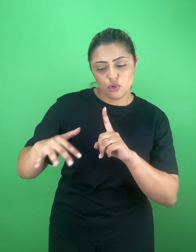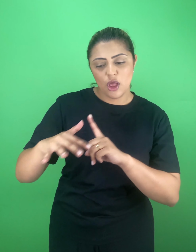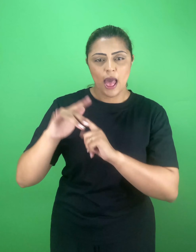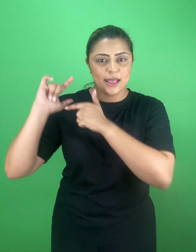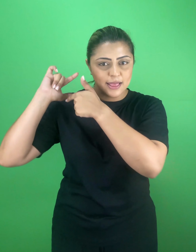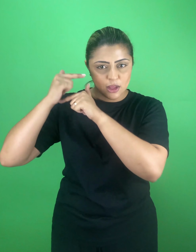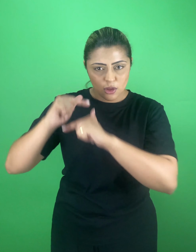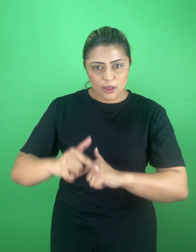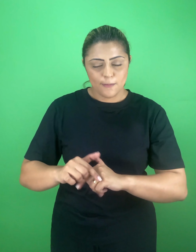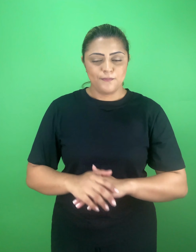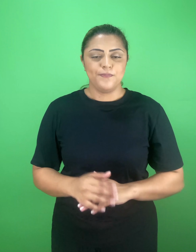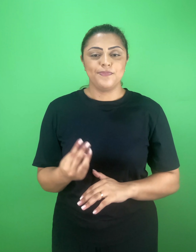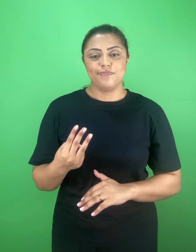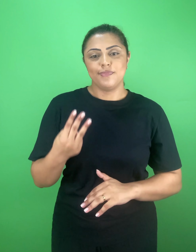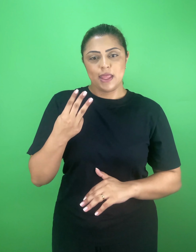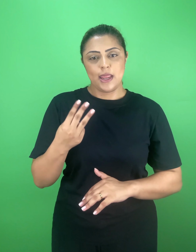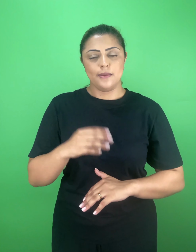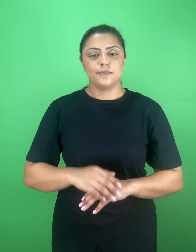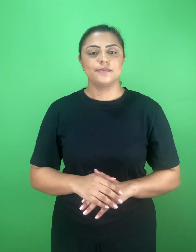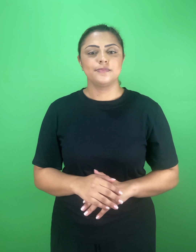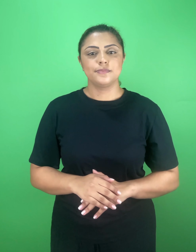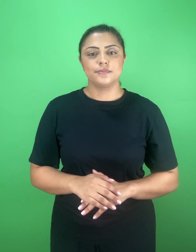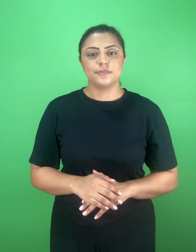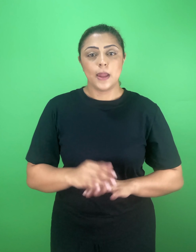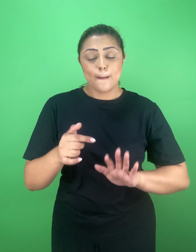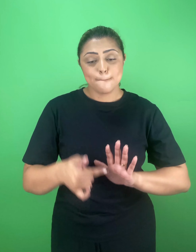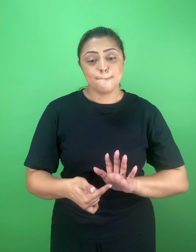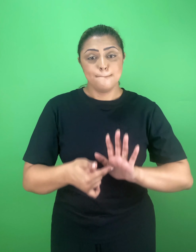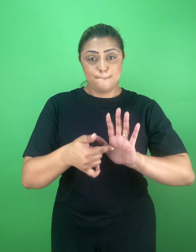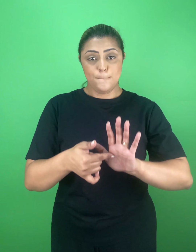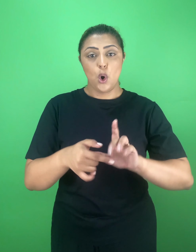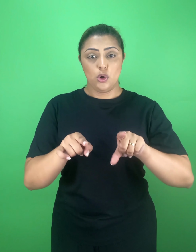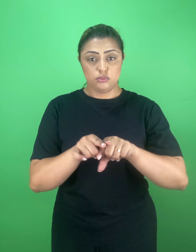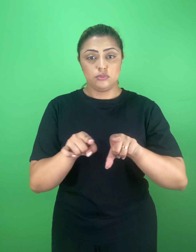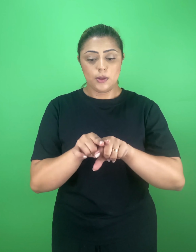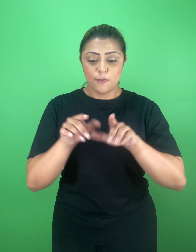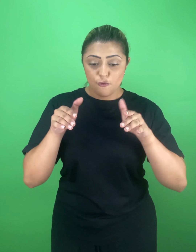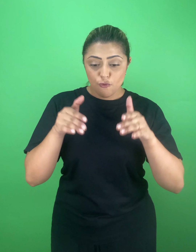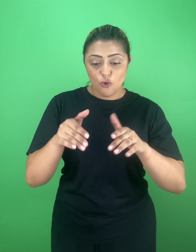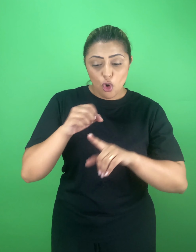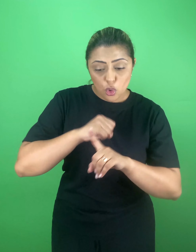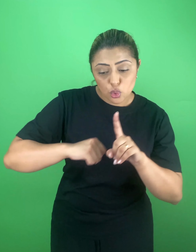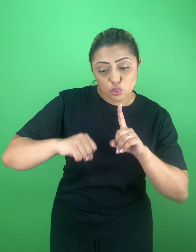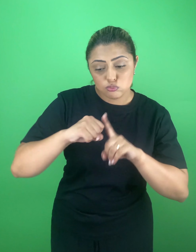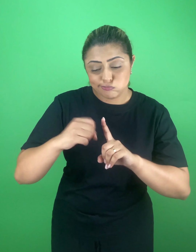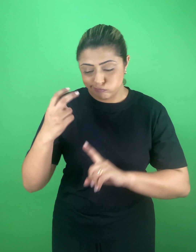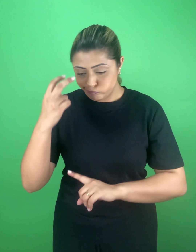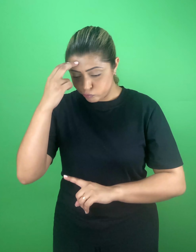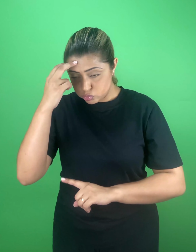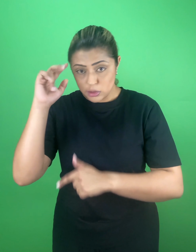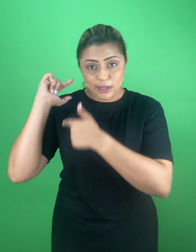3. Realização de mostras relativas a culturas populares e tradicionais 4.